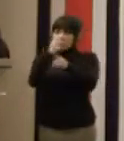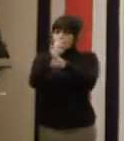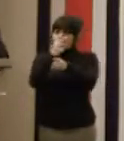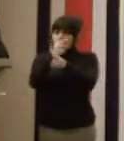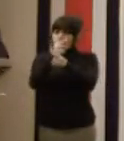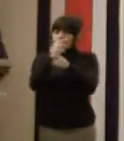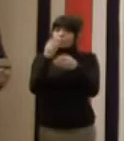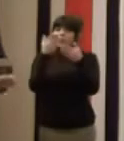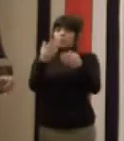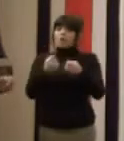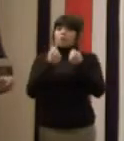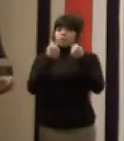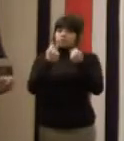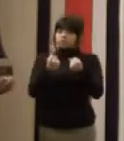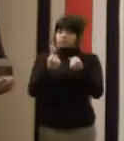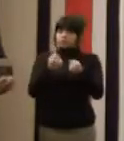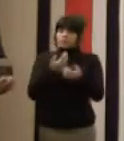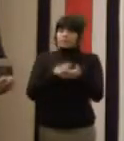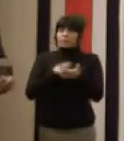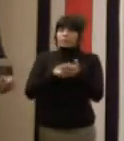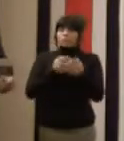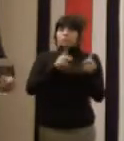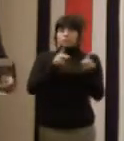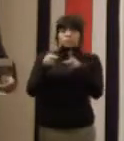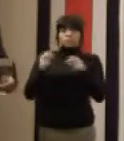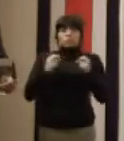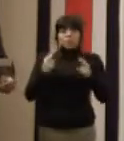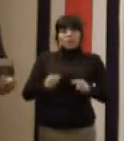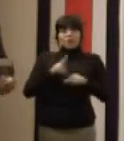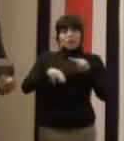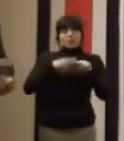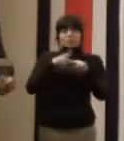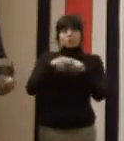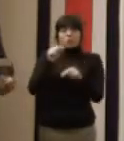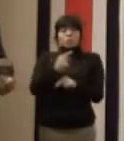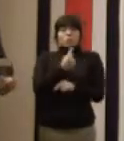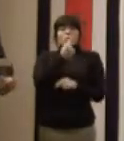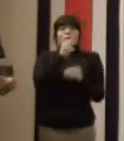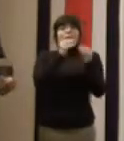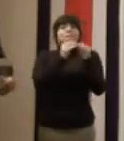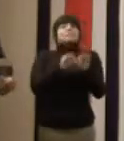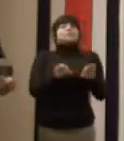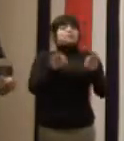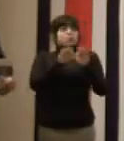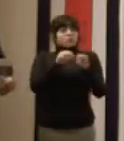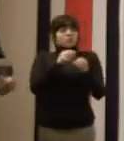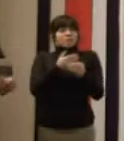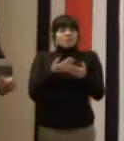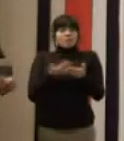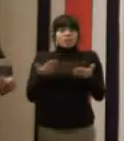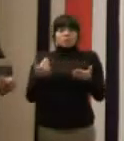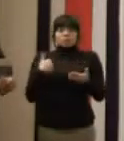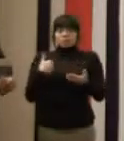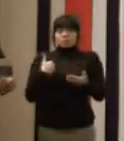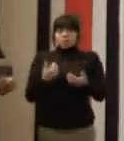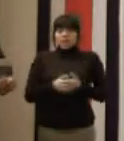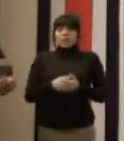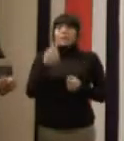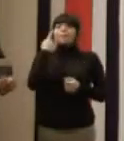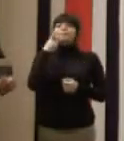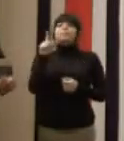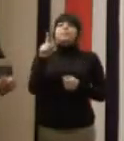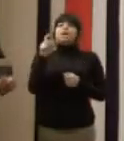del fortalecimiento del recurso humano nacional como uno, si no el más importante, de los recursos disponibles